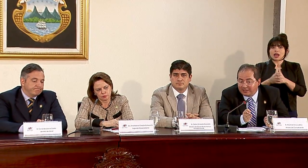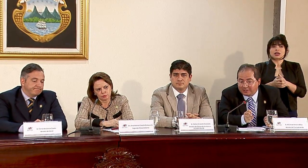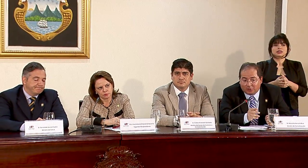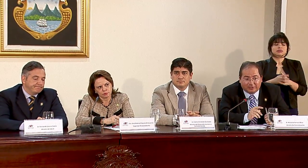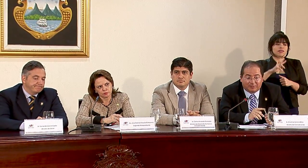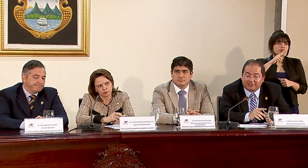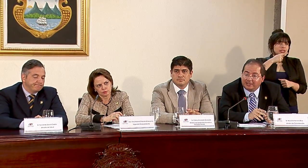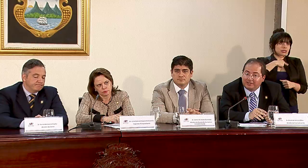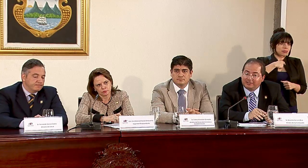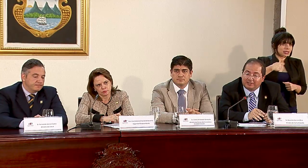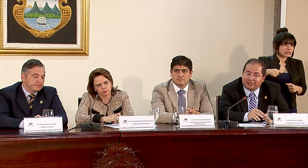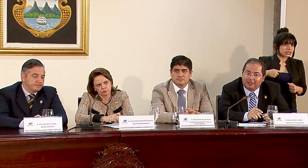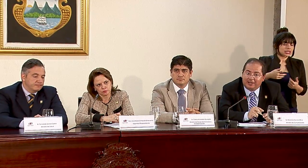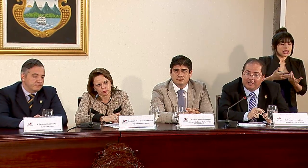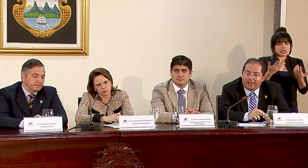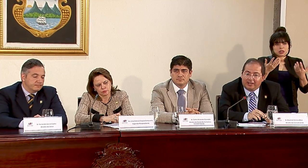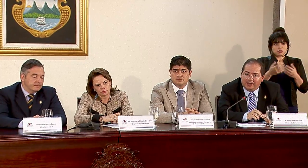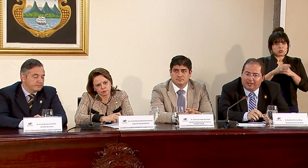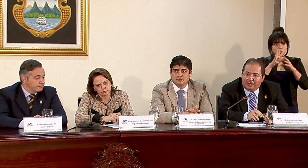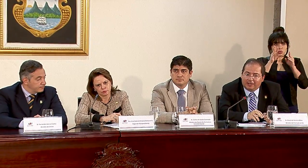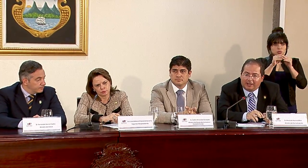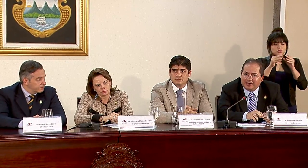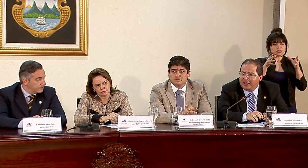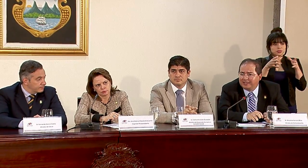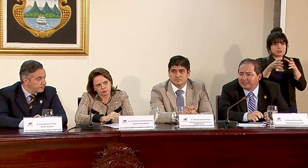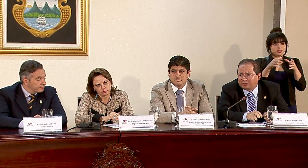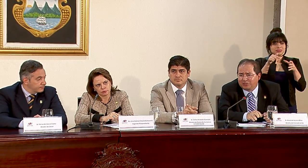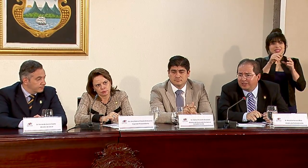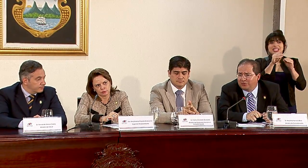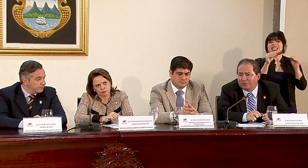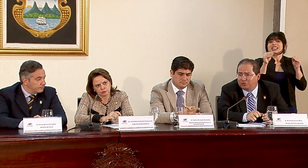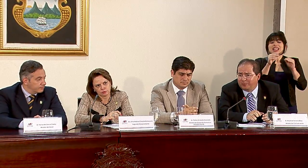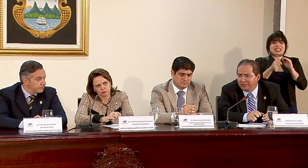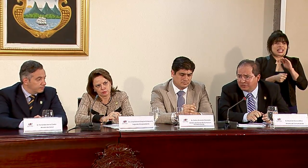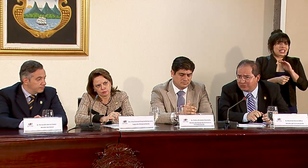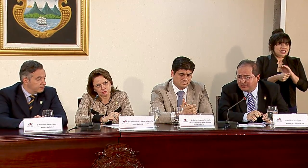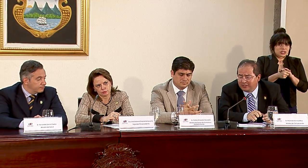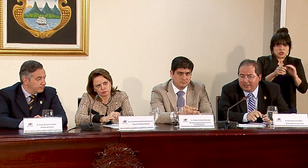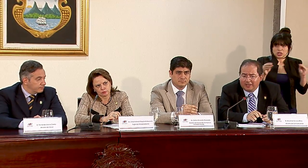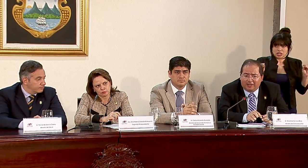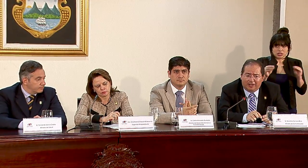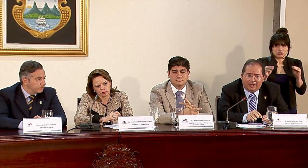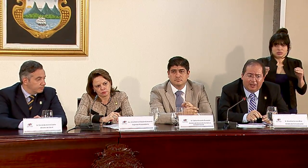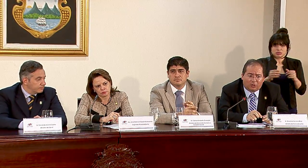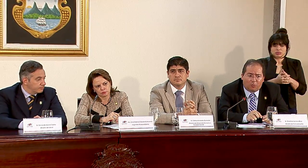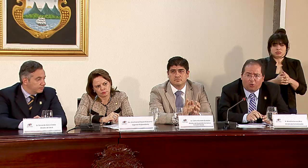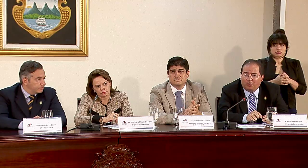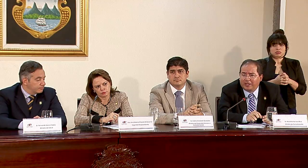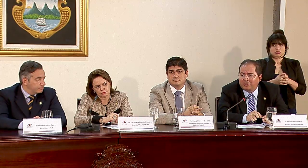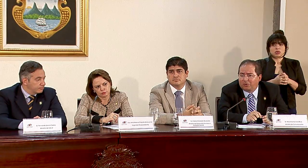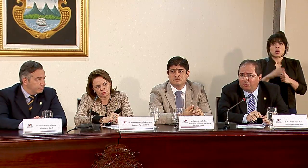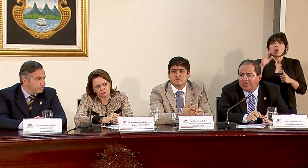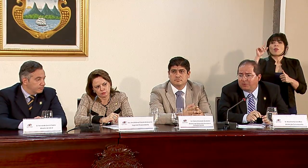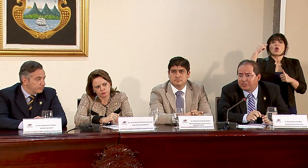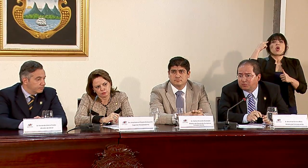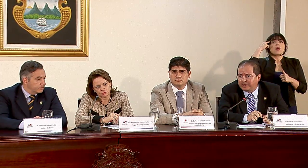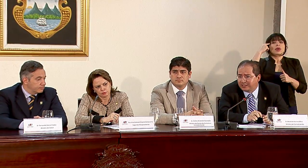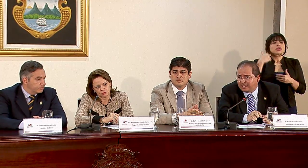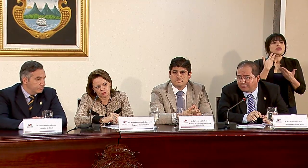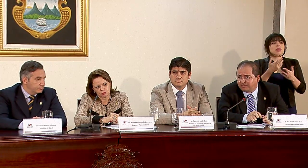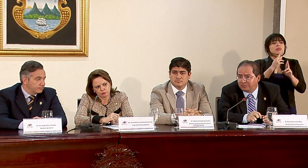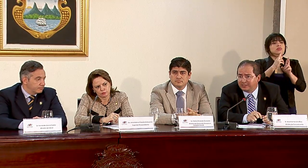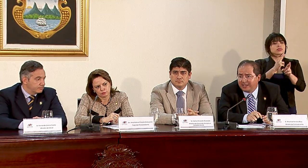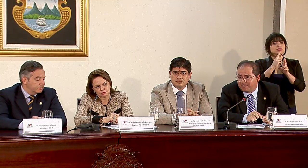vicepresidenta el señor vicepresidente etcétera aquí nadie se está escondiendo ni mucho menos como gobierno damos